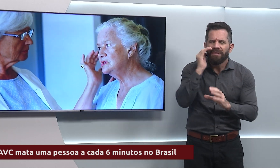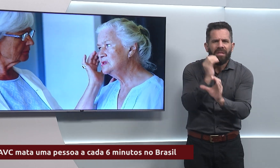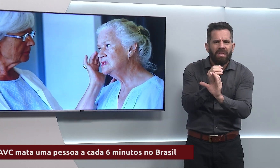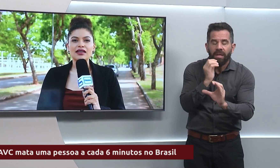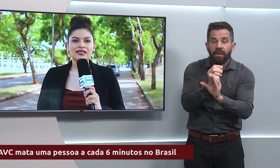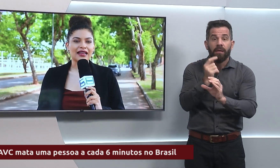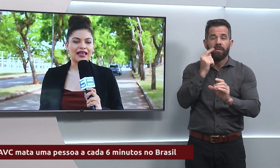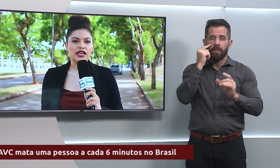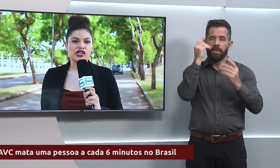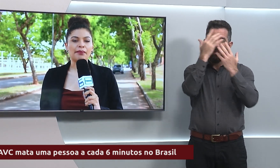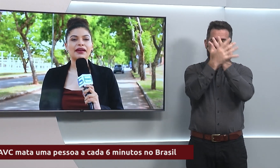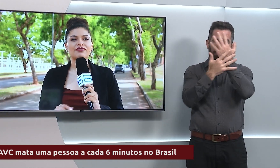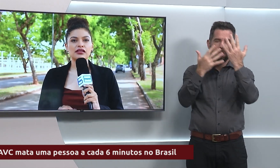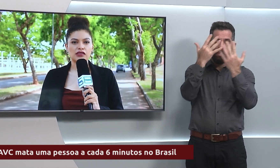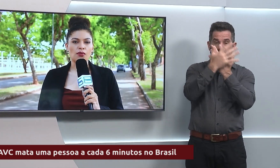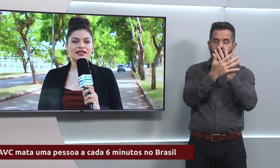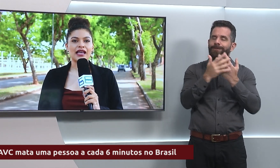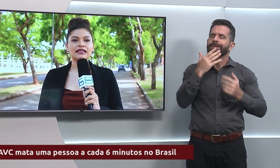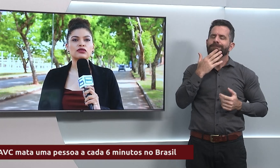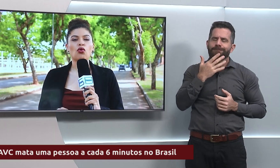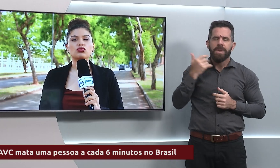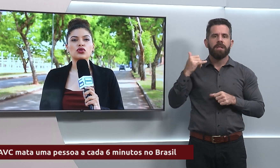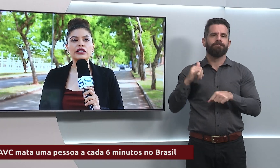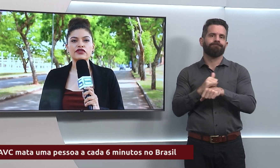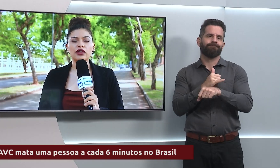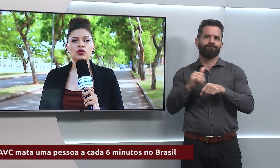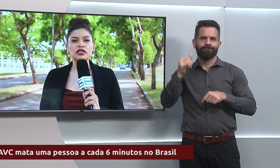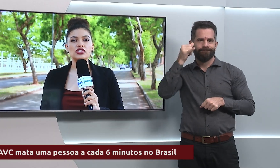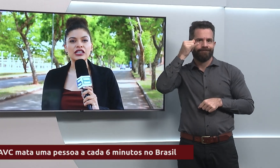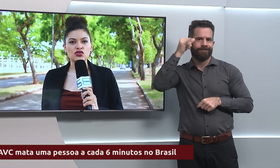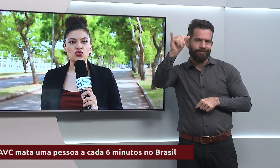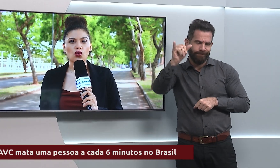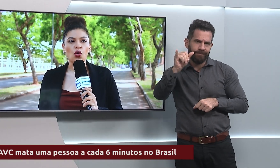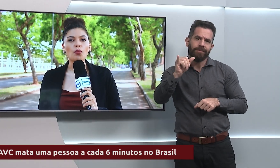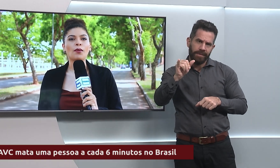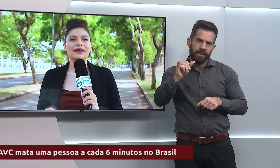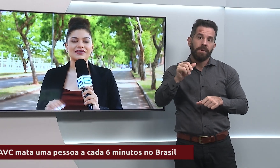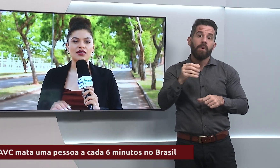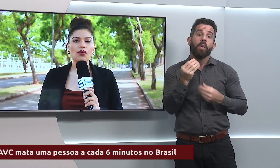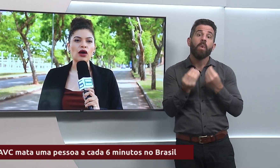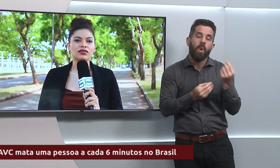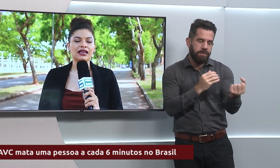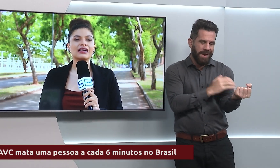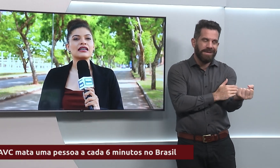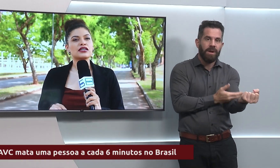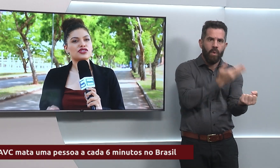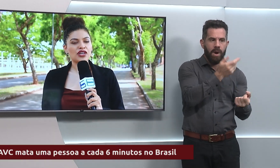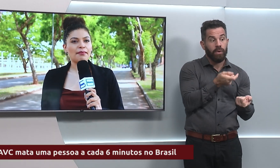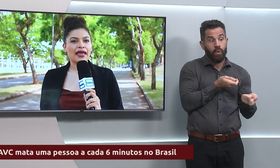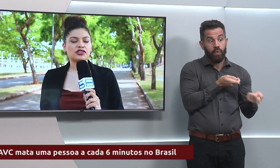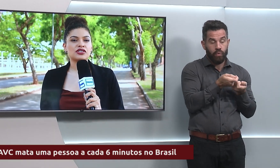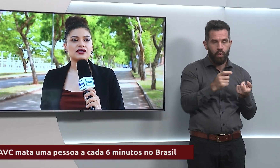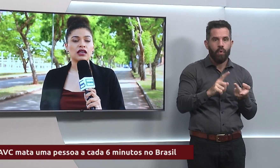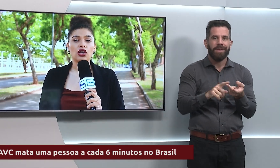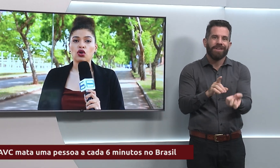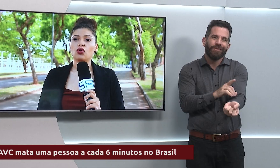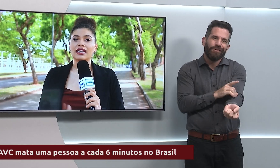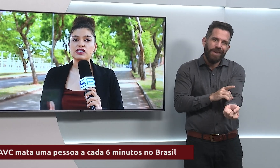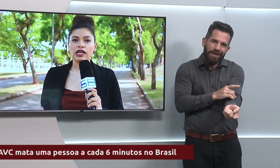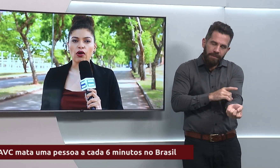melhor estratégia é a prevenção, baseada no controle de fatores de risco, como pressão alta, diabetes, colesterol